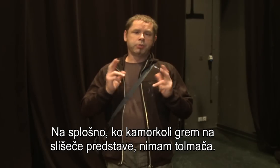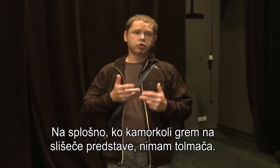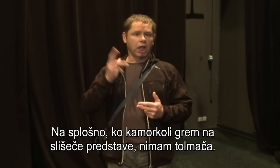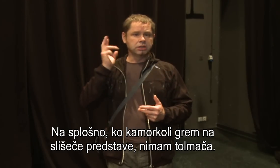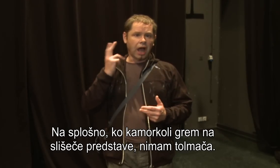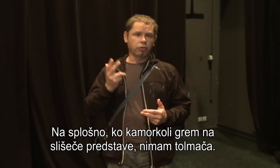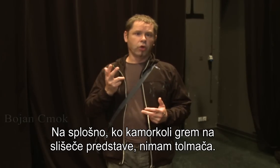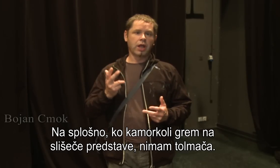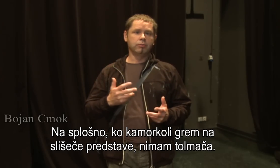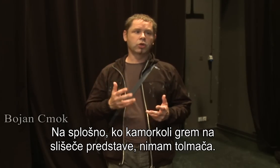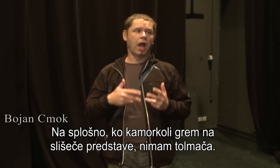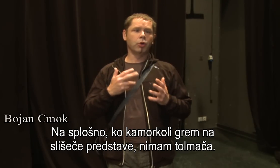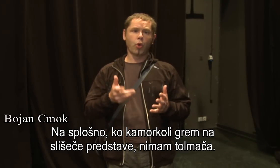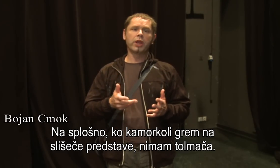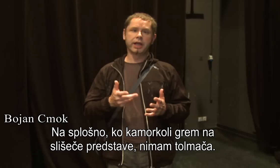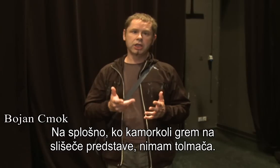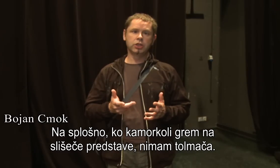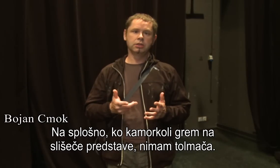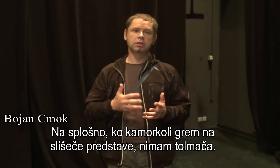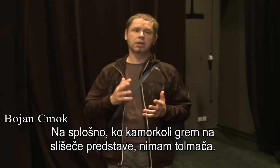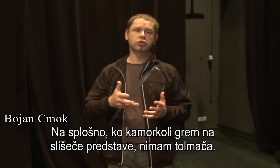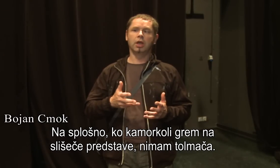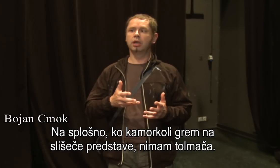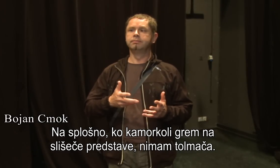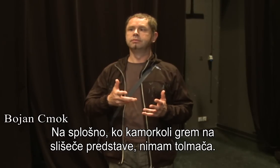Nasplošno je znano, kamorkoli greš, kakšne